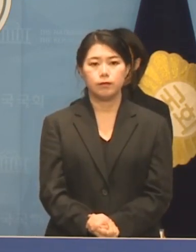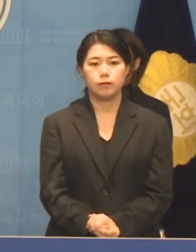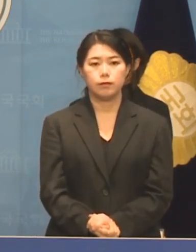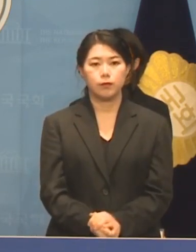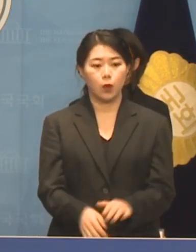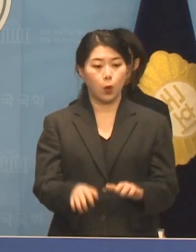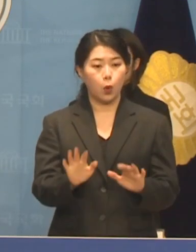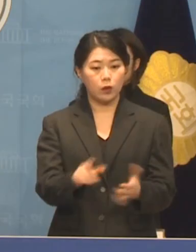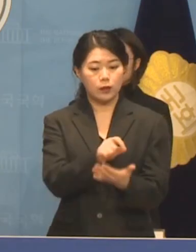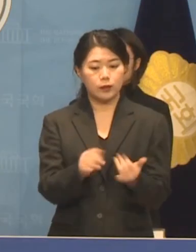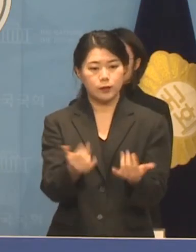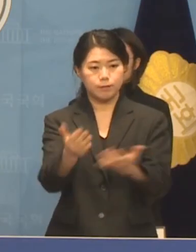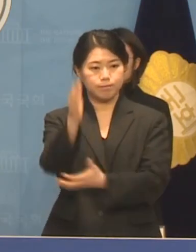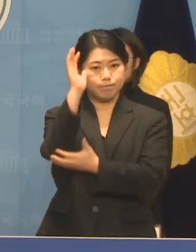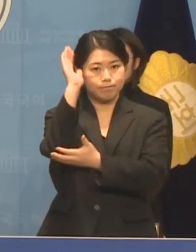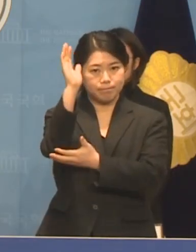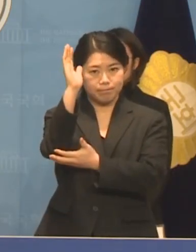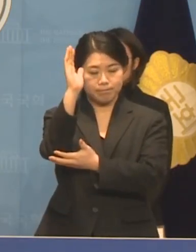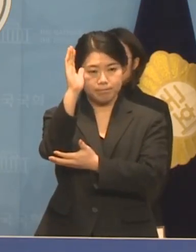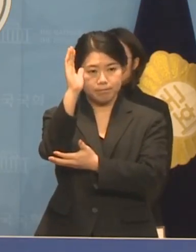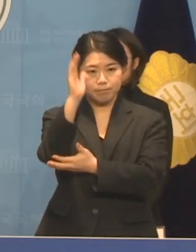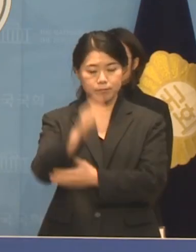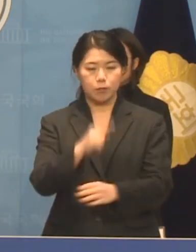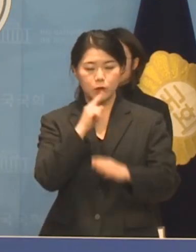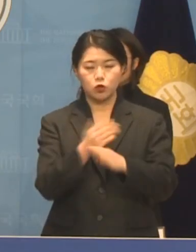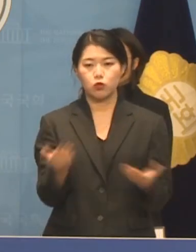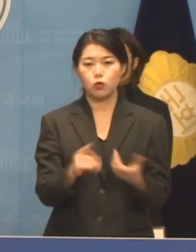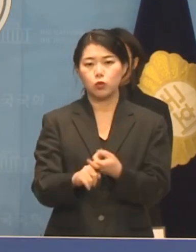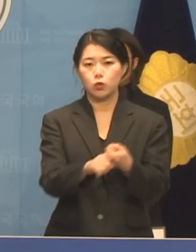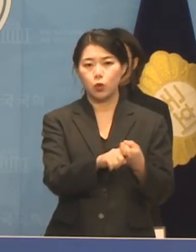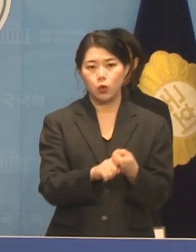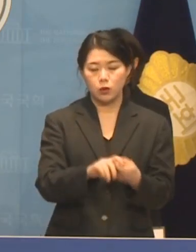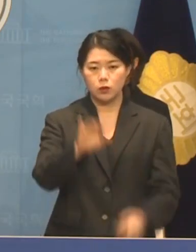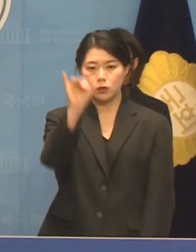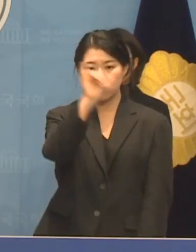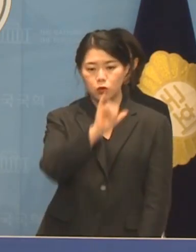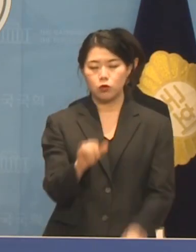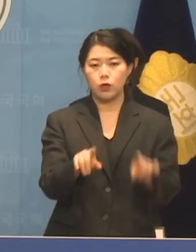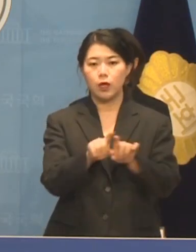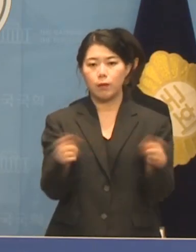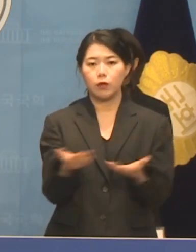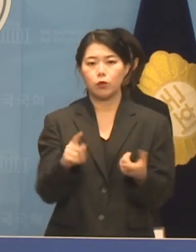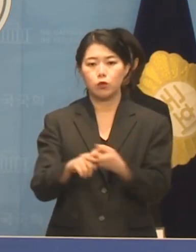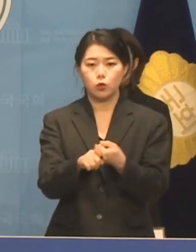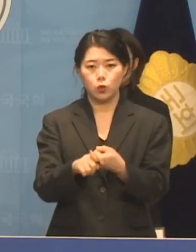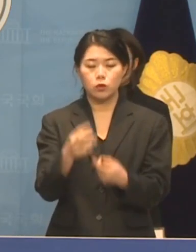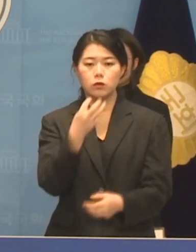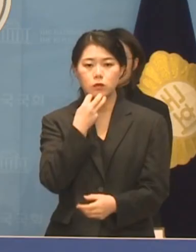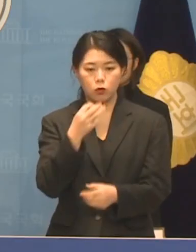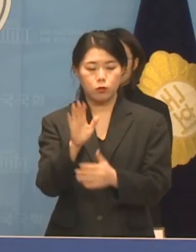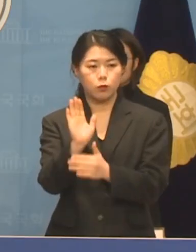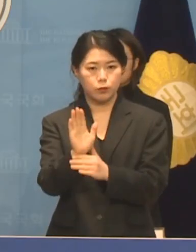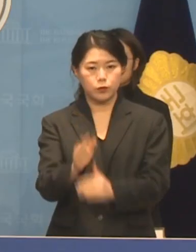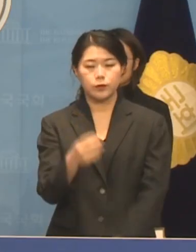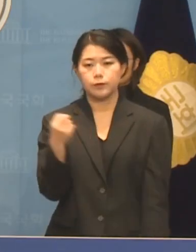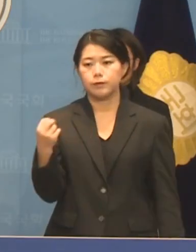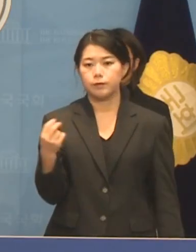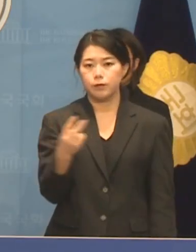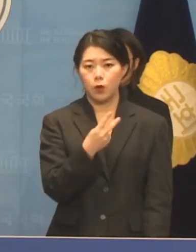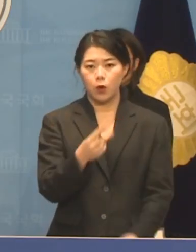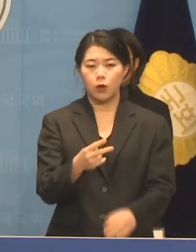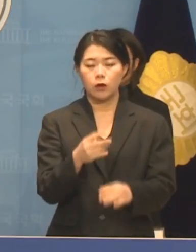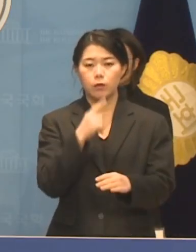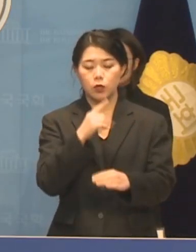오늘 기자회견은 민주노총 전국 민주일반노조 서울본부, 그리고 민주사회를 위한 변호사